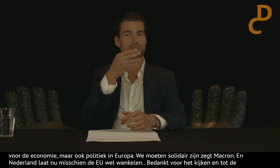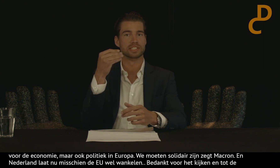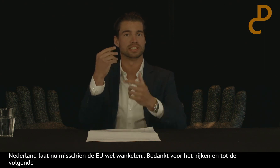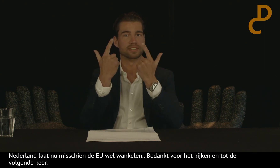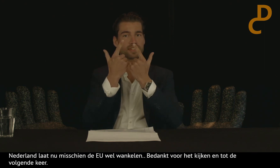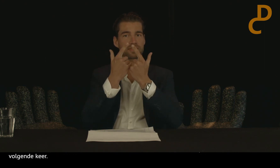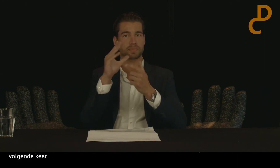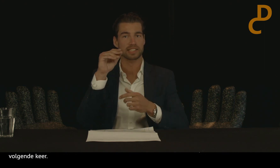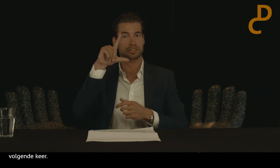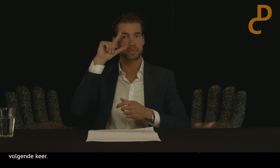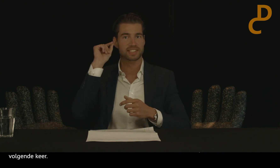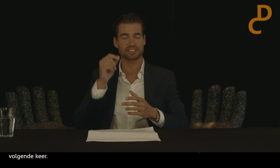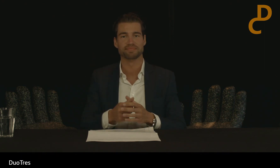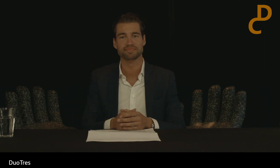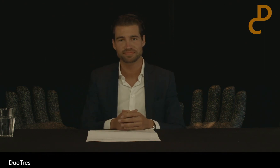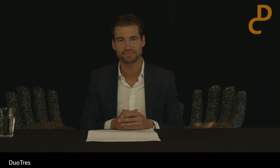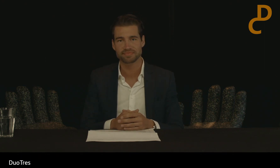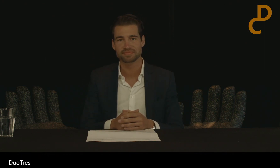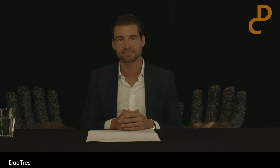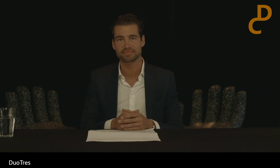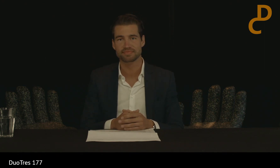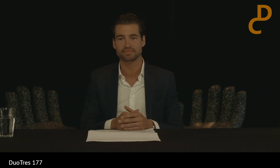Duurtrist 277 met Splinter was dit.